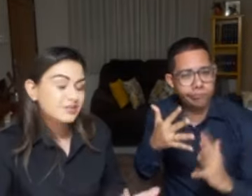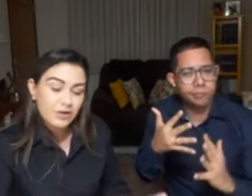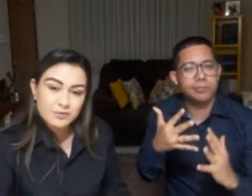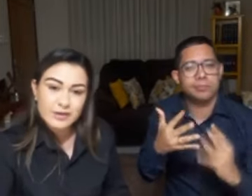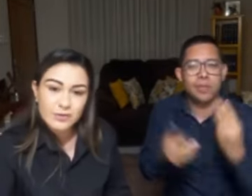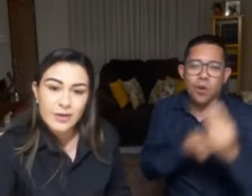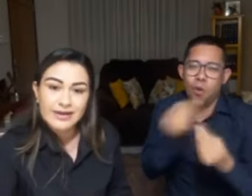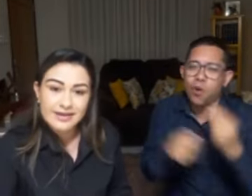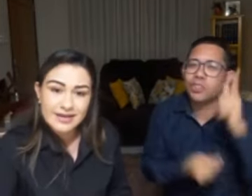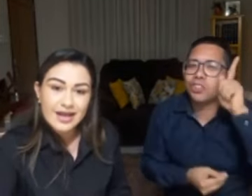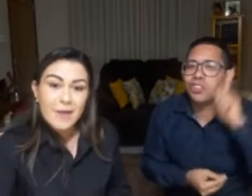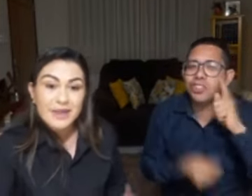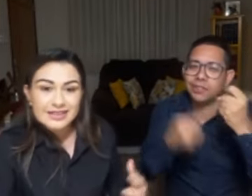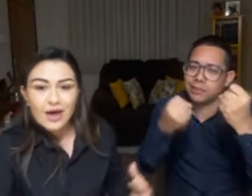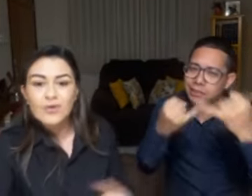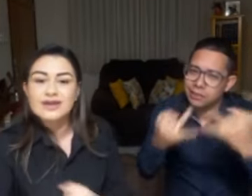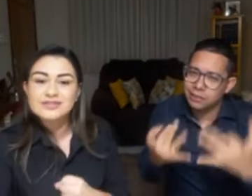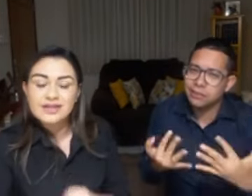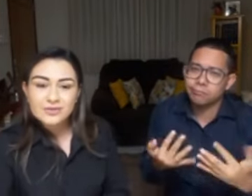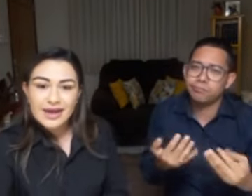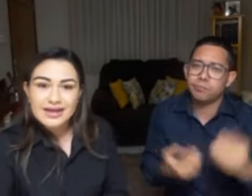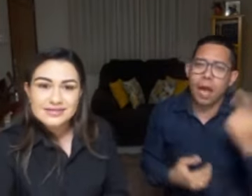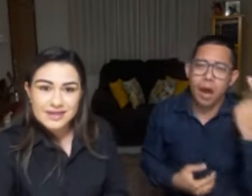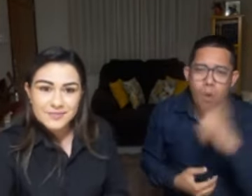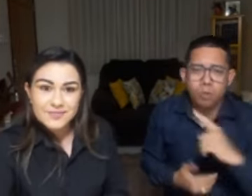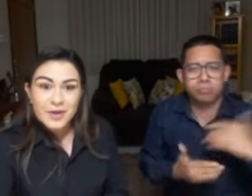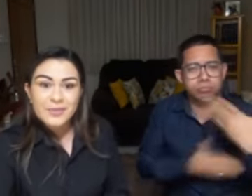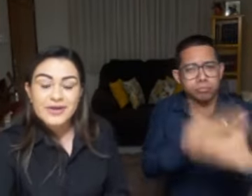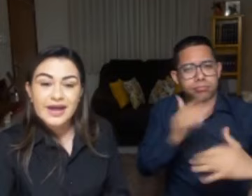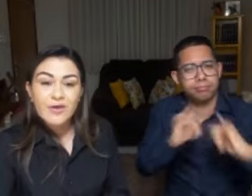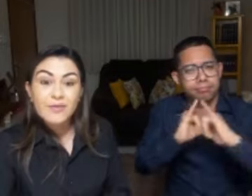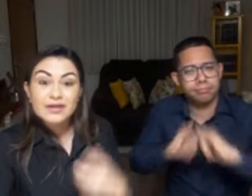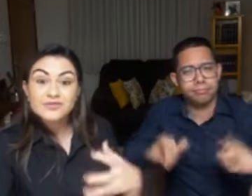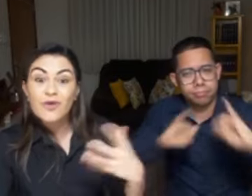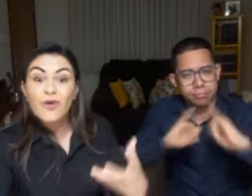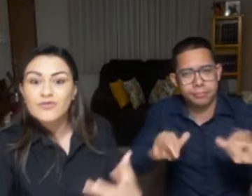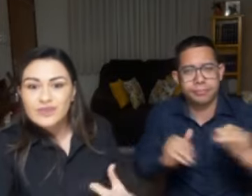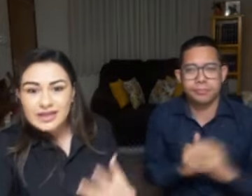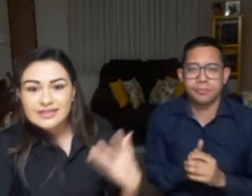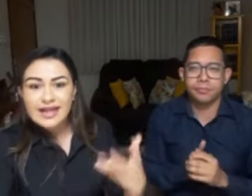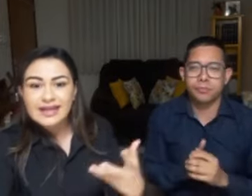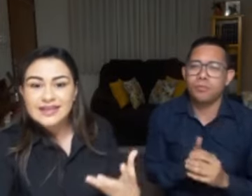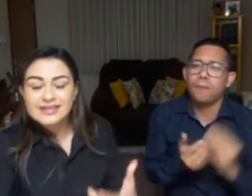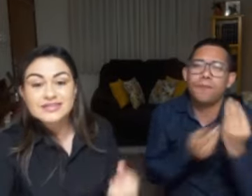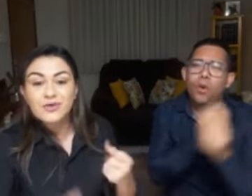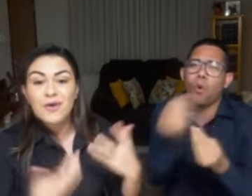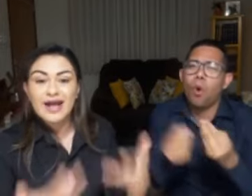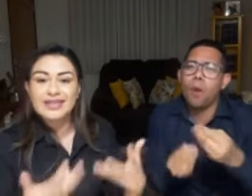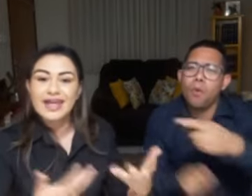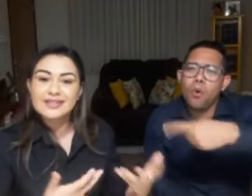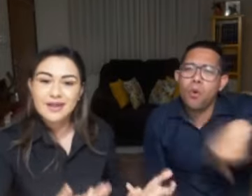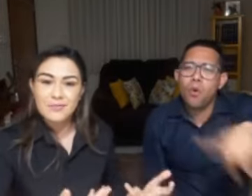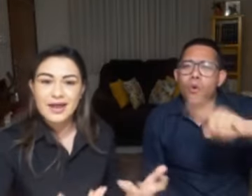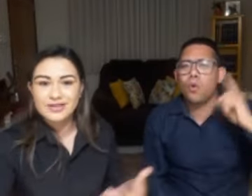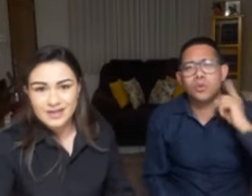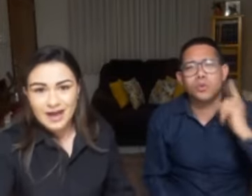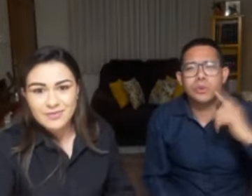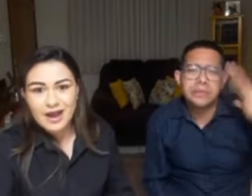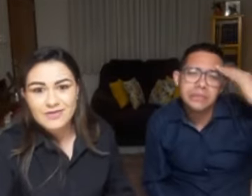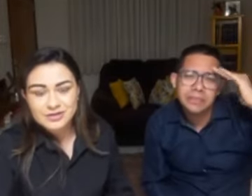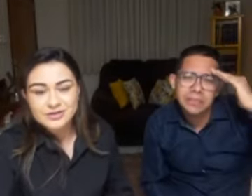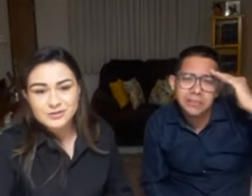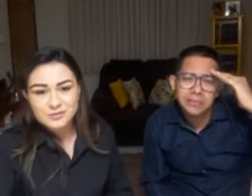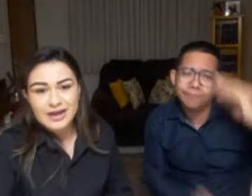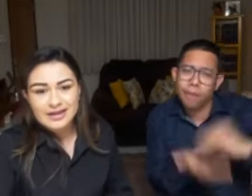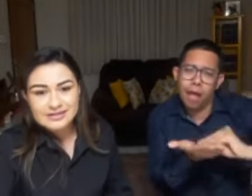o Gesiel explicou aqui, para estar alcançando eles, né? Porque como eles vão ouvir, entender, se não há quem interprete a